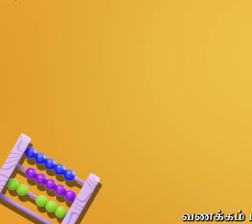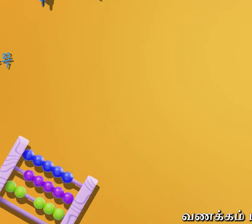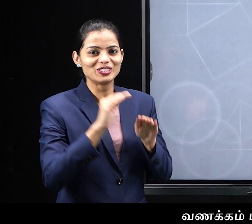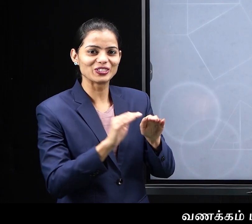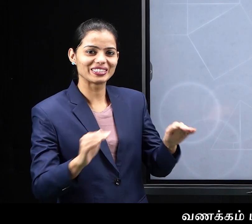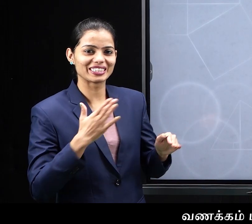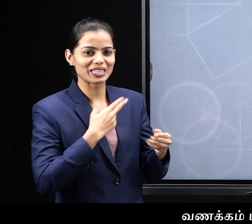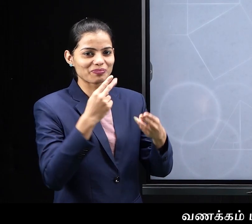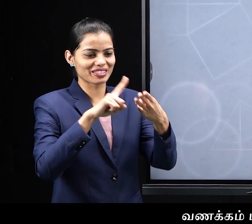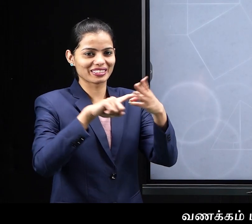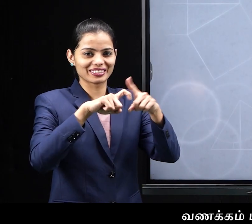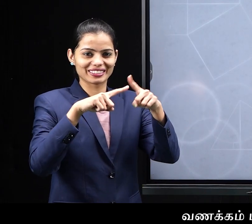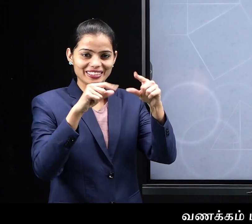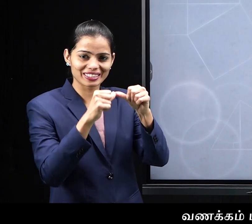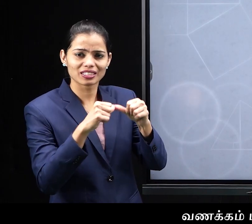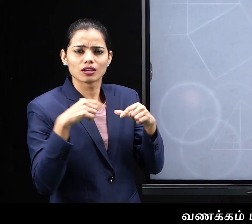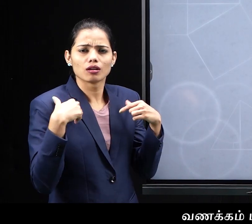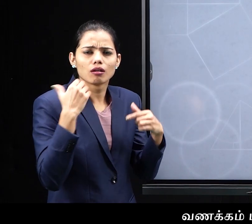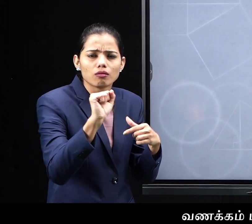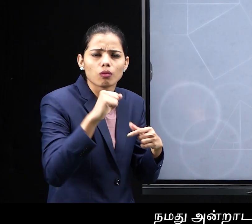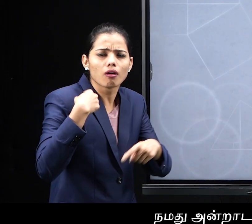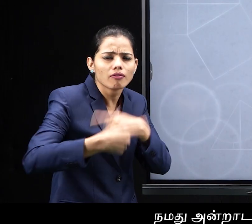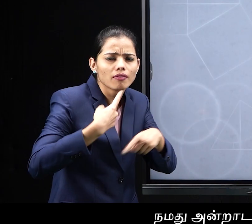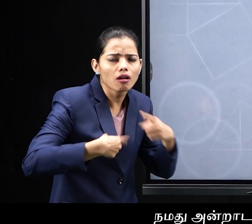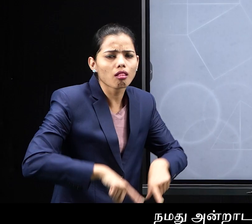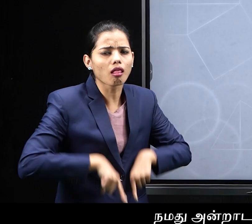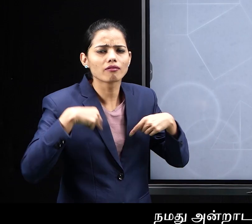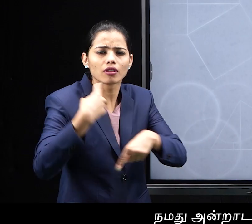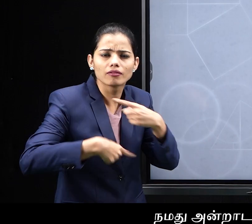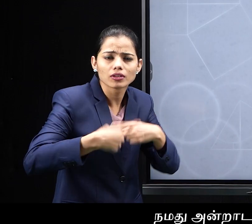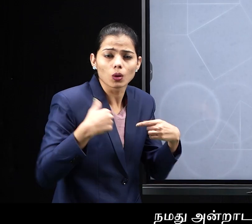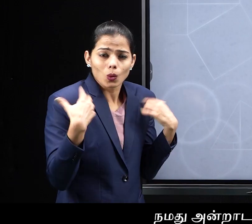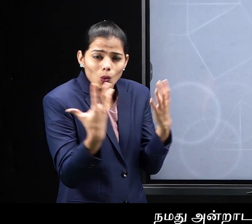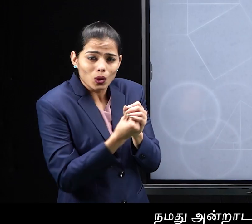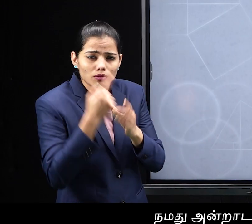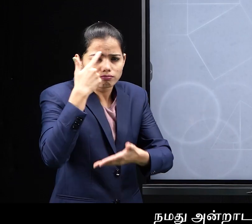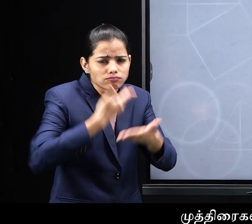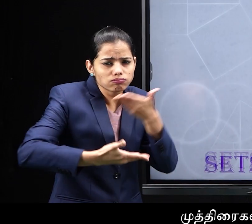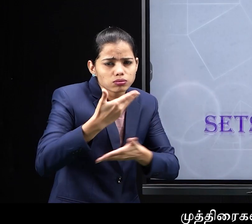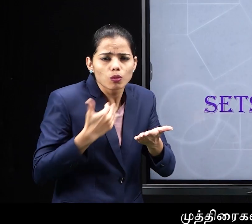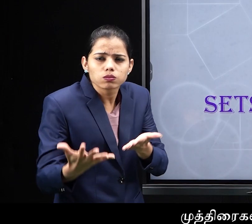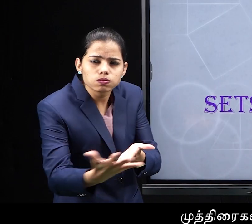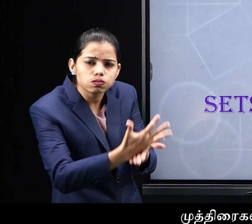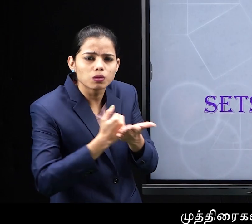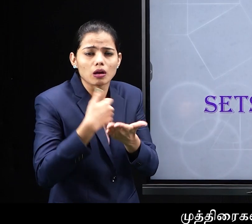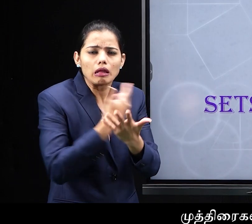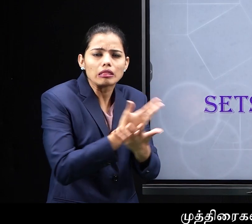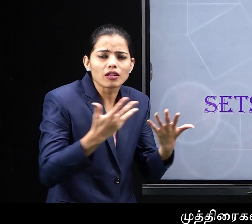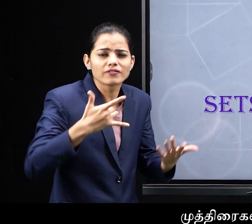Children. வணக்கம் மாணவ செல்வங்களே. நமது அன்றாட வாழ்க்கையில் புத்தகங்கள், முத்திரைகள், நாணயங்கள்